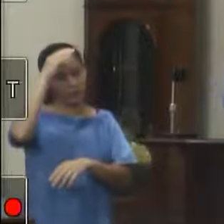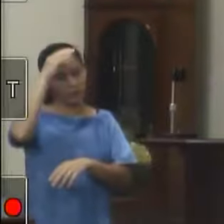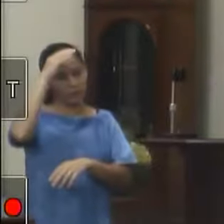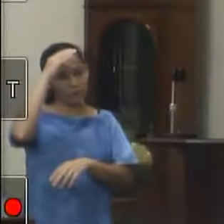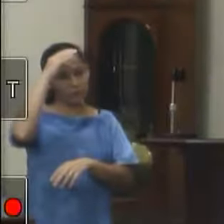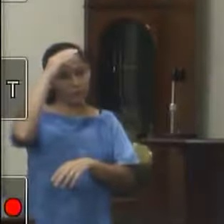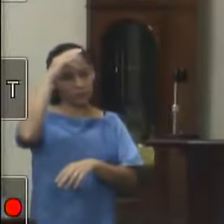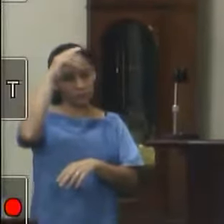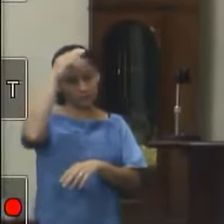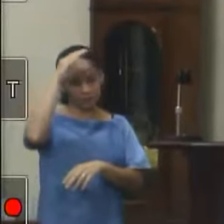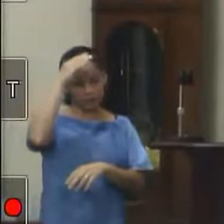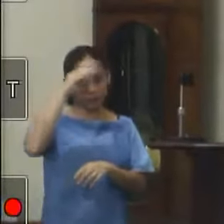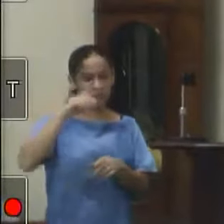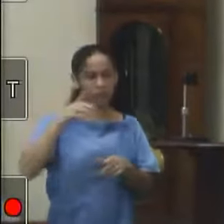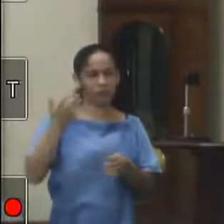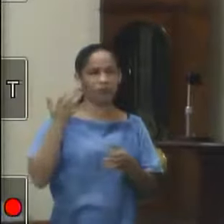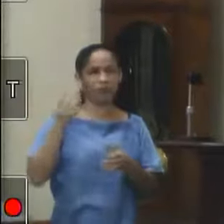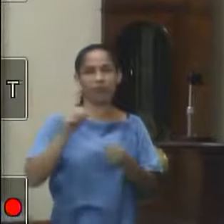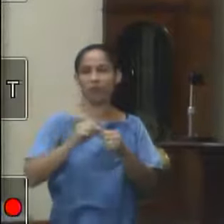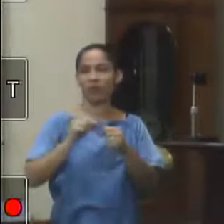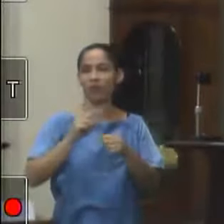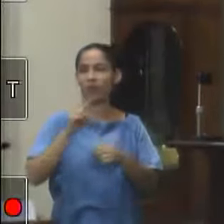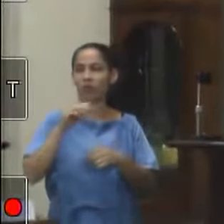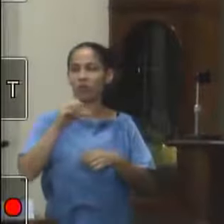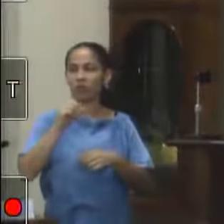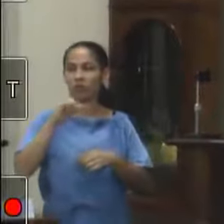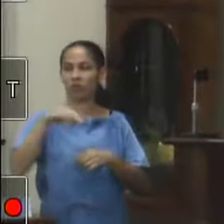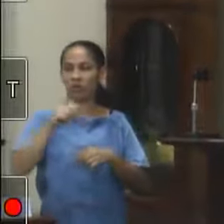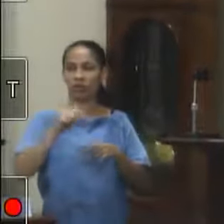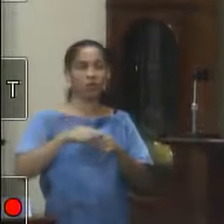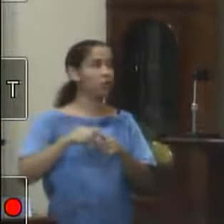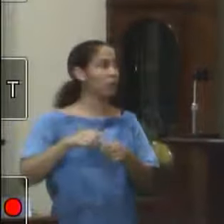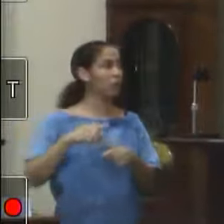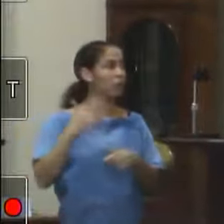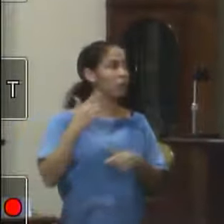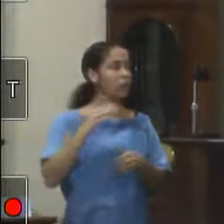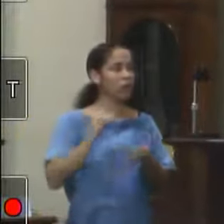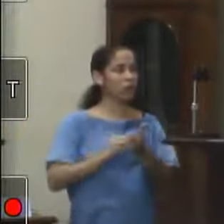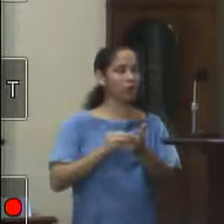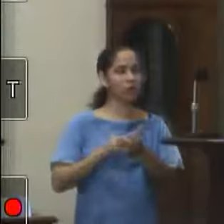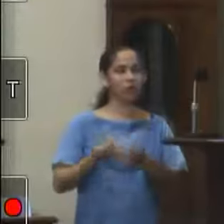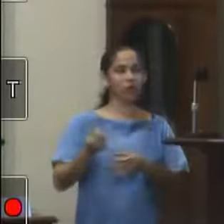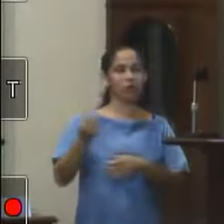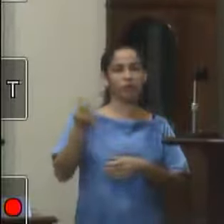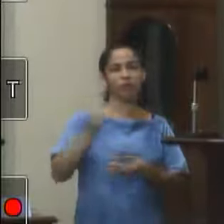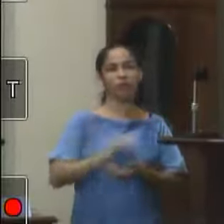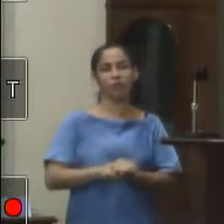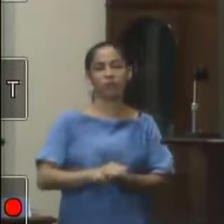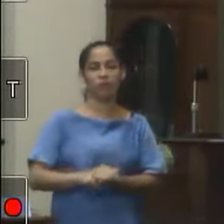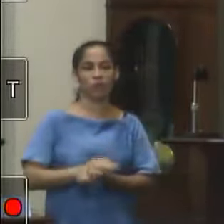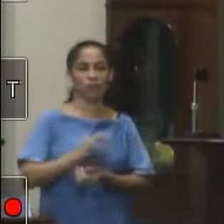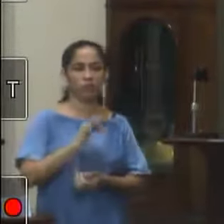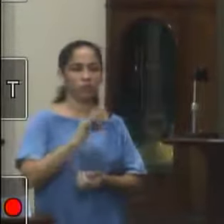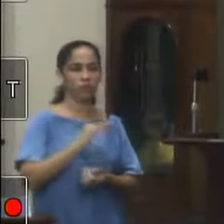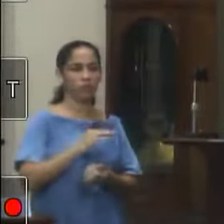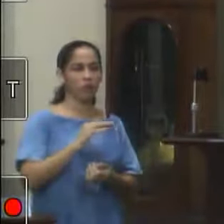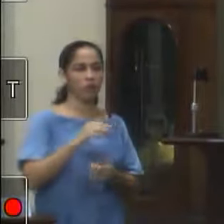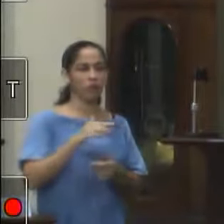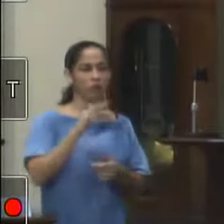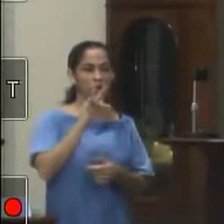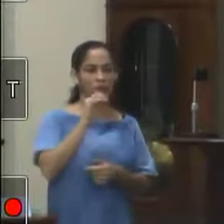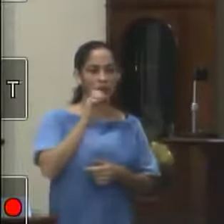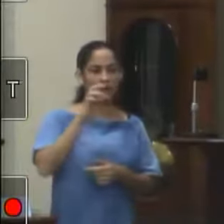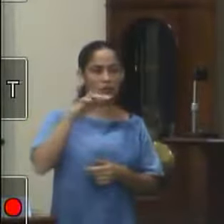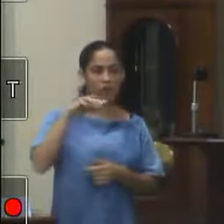vontade imensa de montar uma usina. Tinha, mas faltava recurso. E o Fernandinho está tendo uma oportunidade